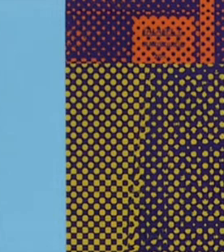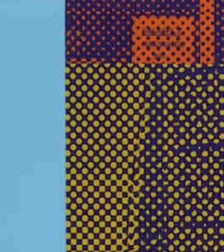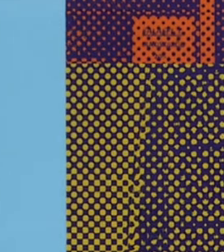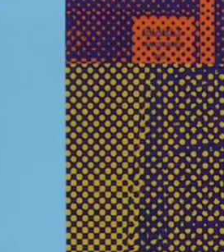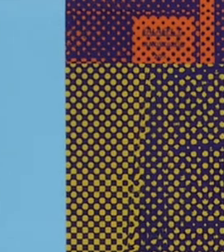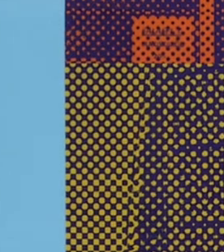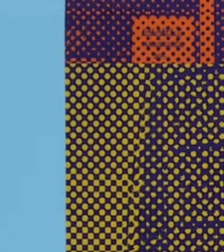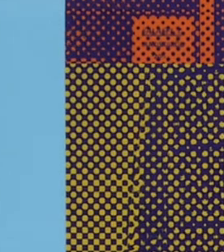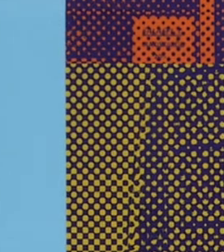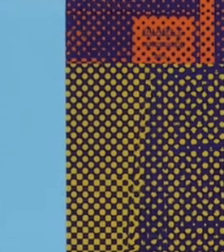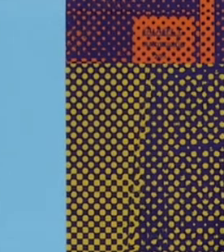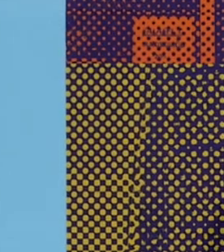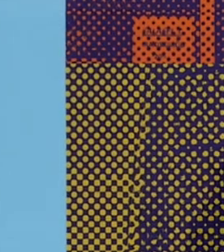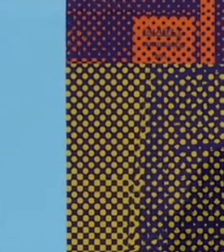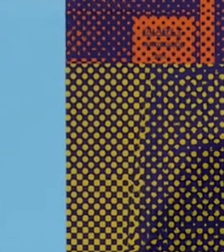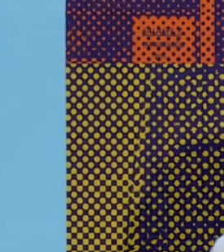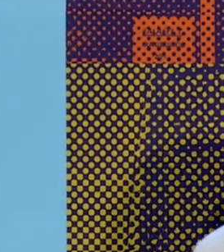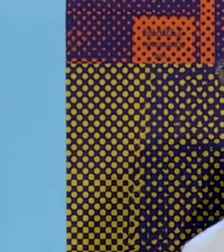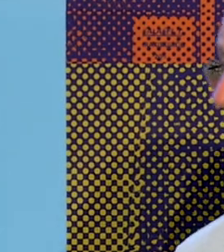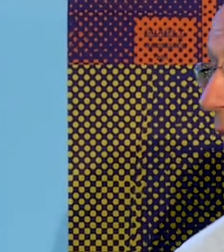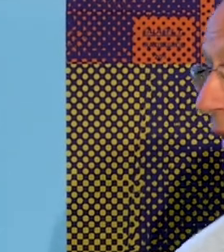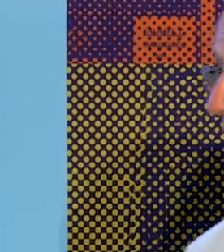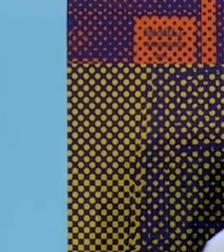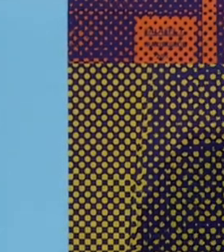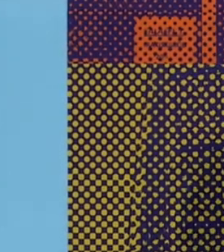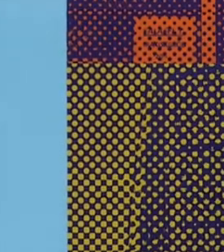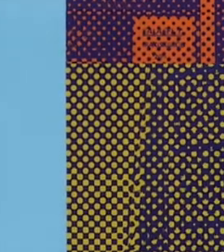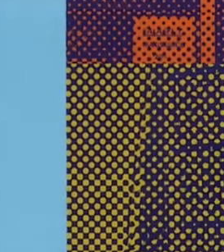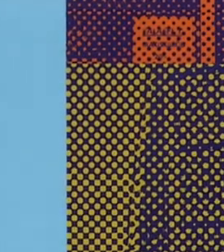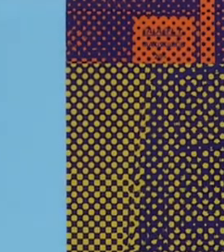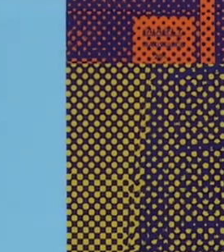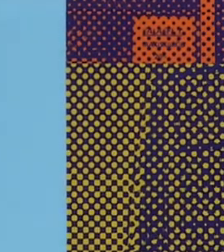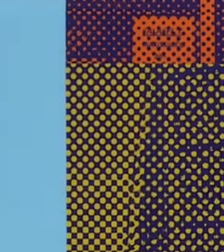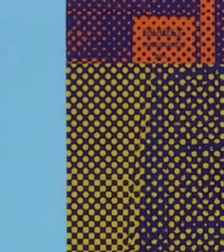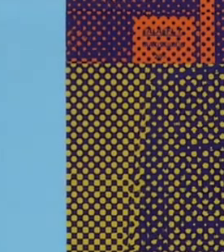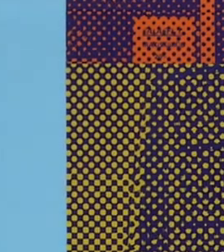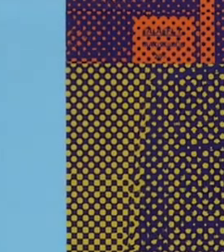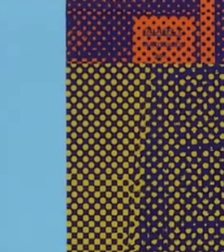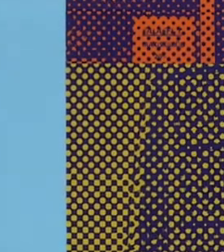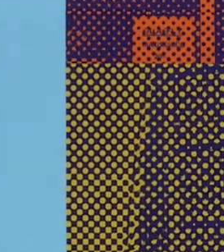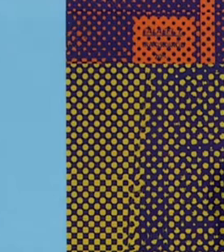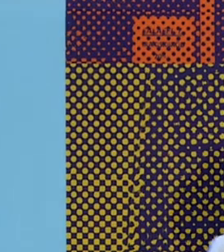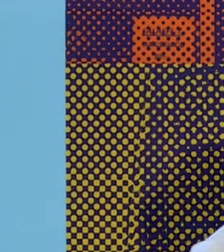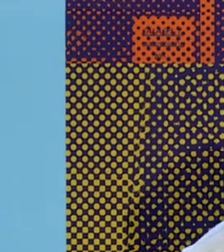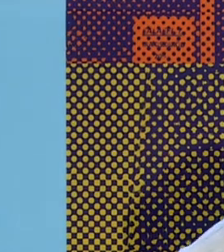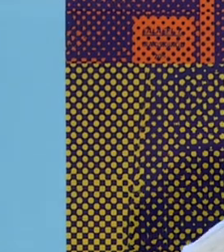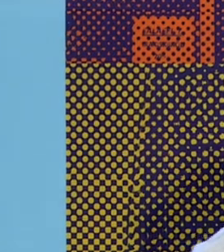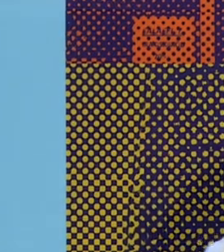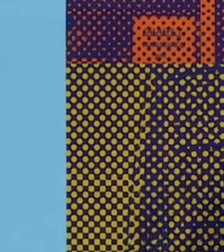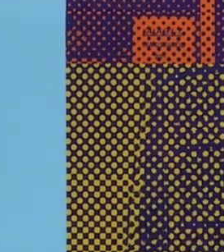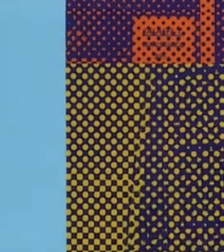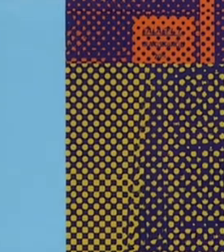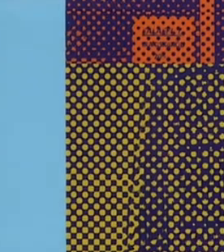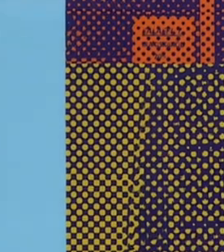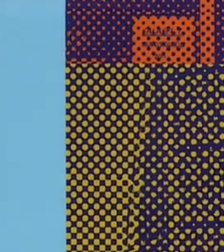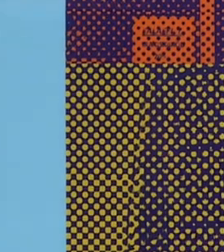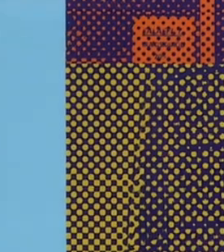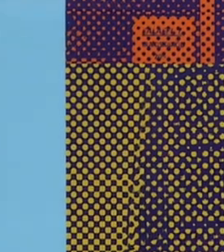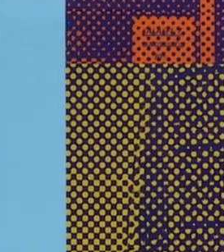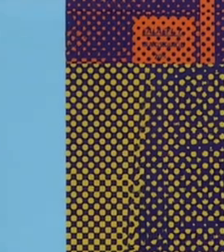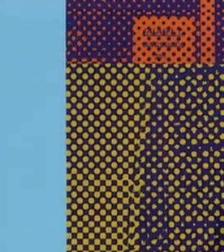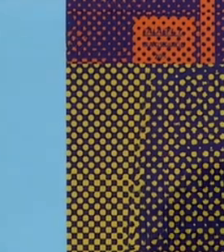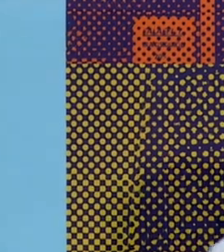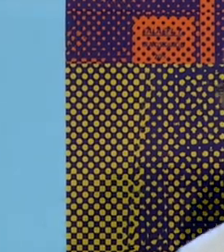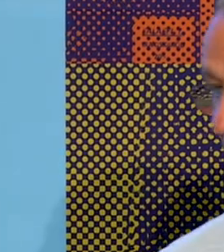gäster. För det första, det är ett ändlöst tjatande om någonting som kallas för GDPR i